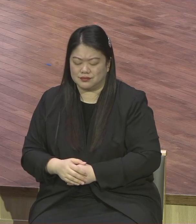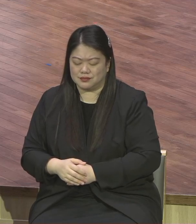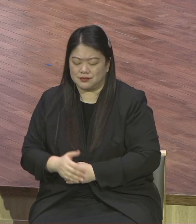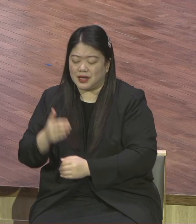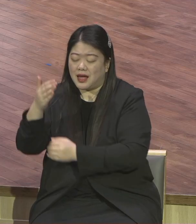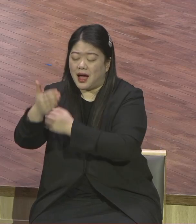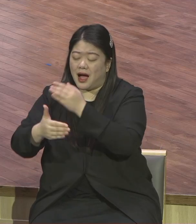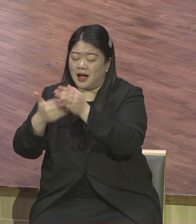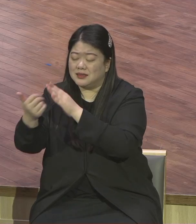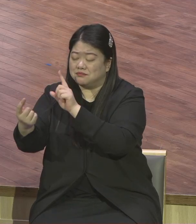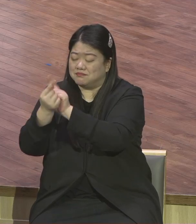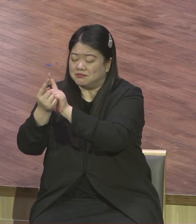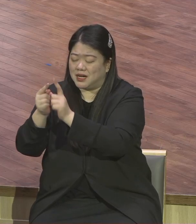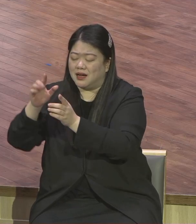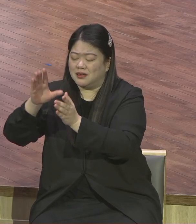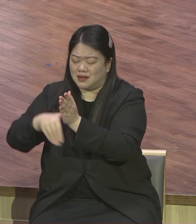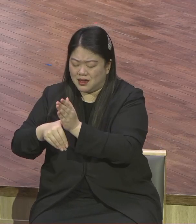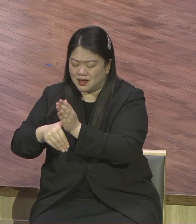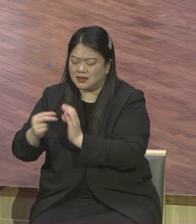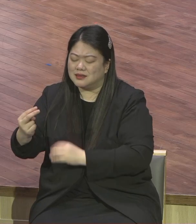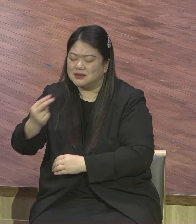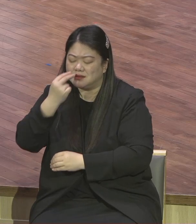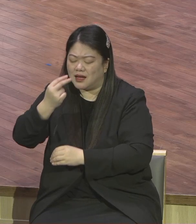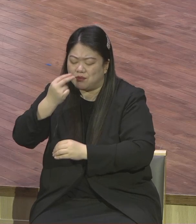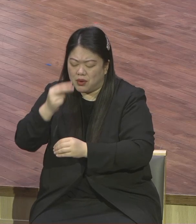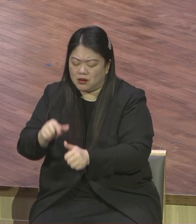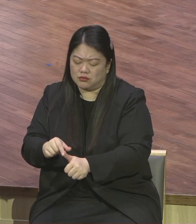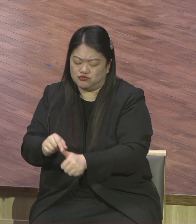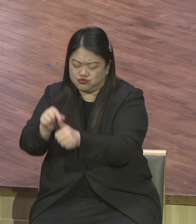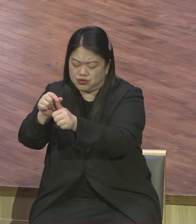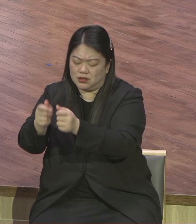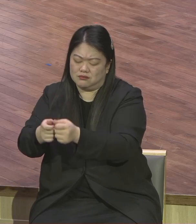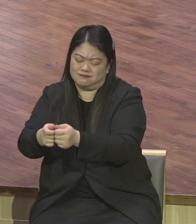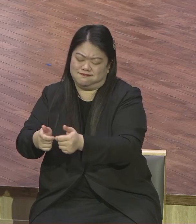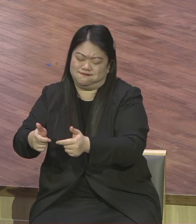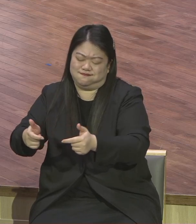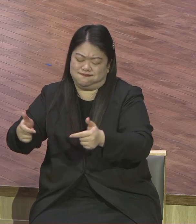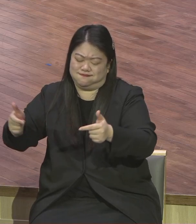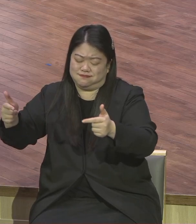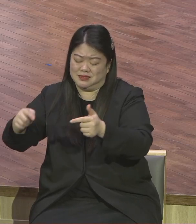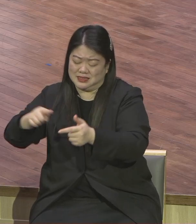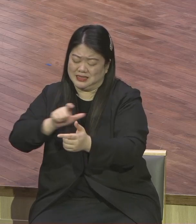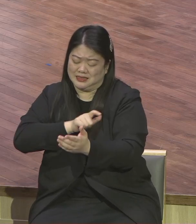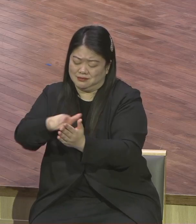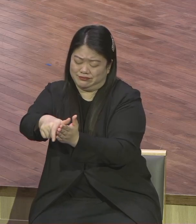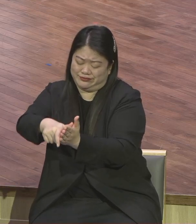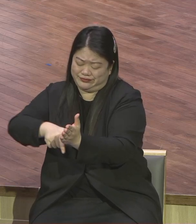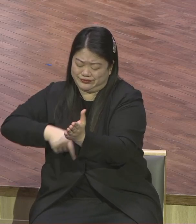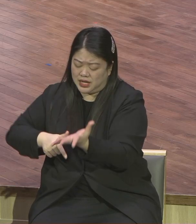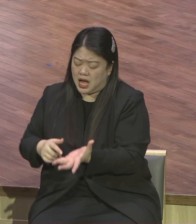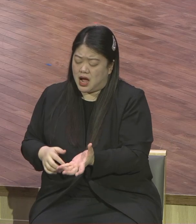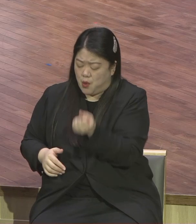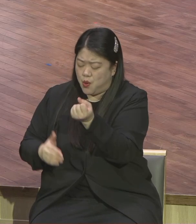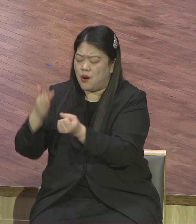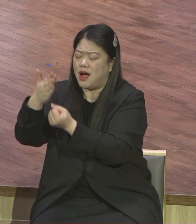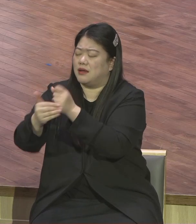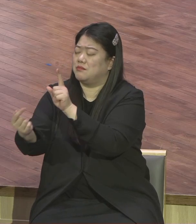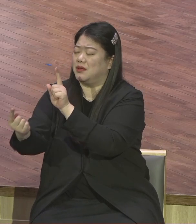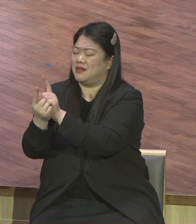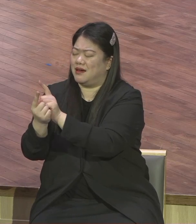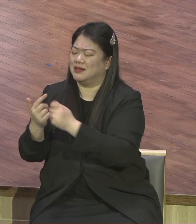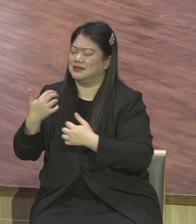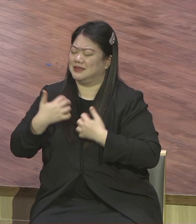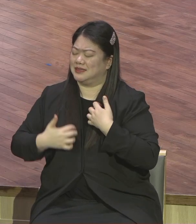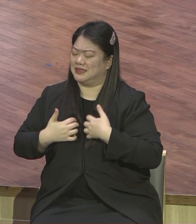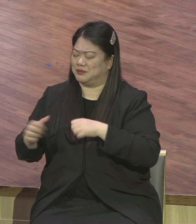내가 생명을 많이 살려낸 그 그릇으로 하나님 앞에 영광 돌리는, 그래서 우리 영혼 가족들은 한